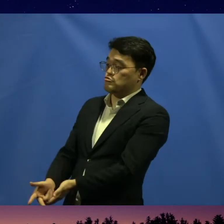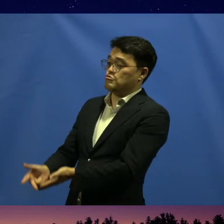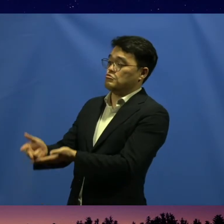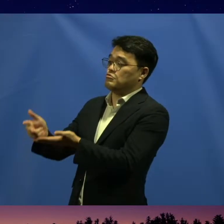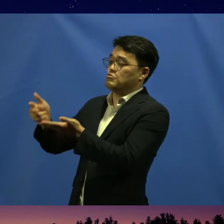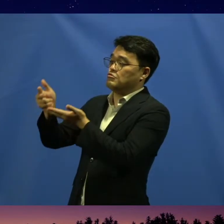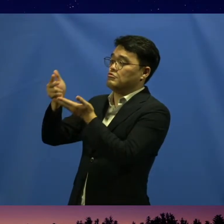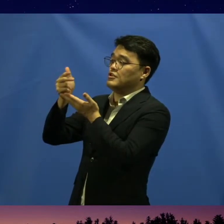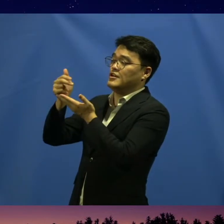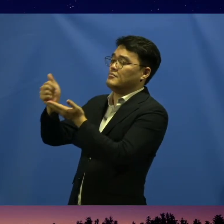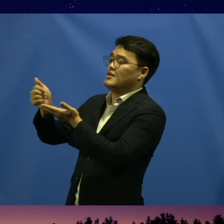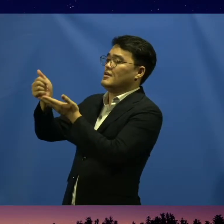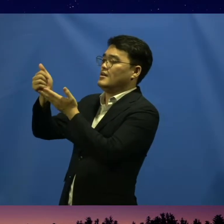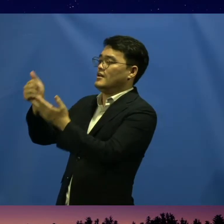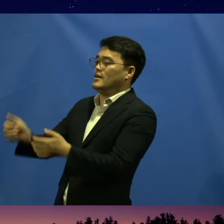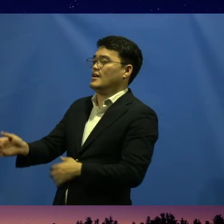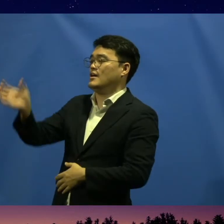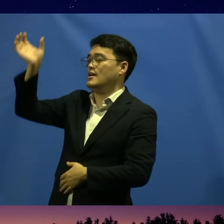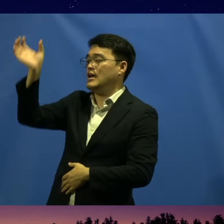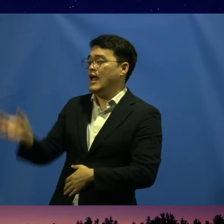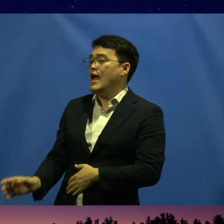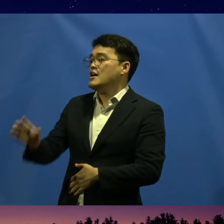구원하신 주님이